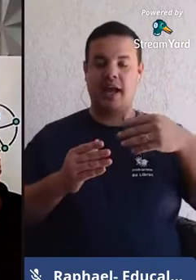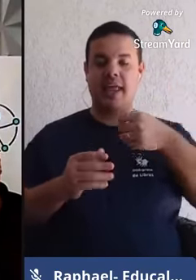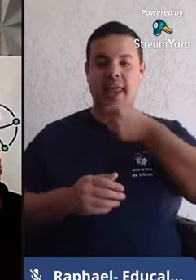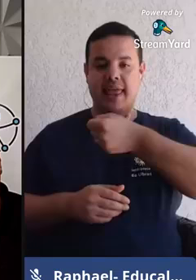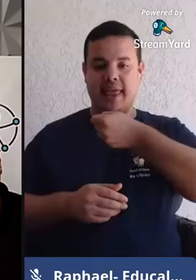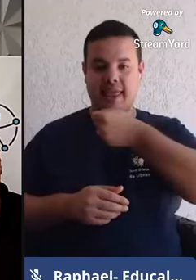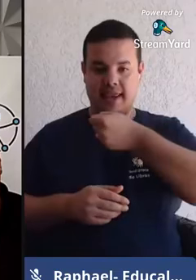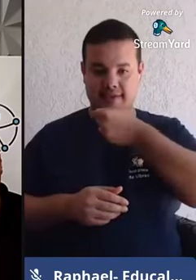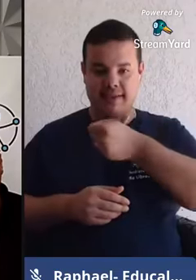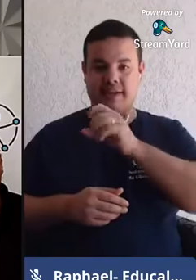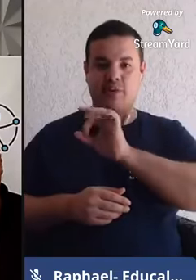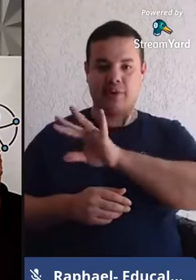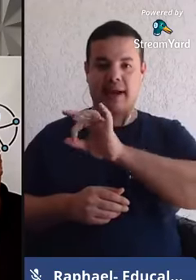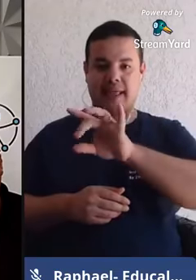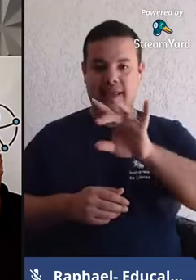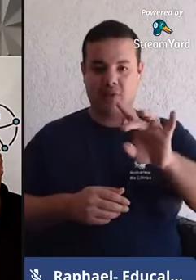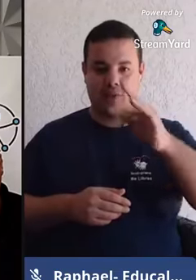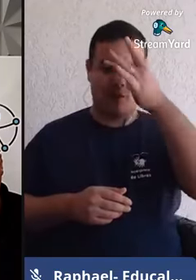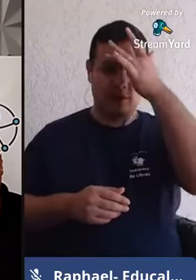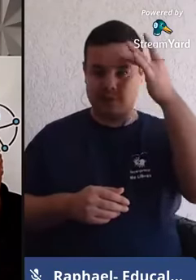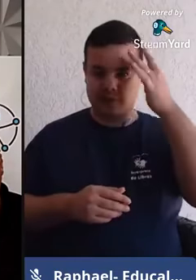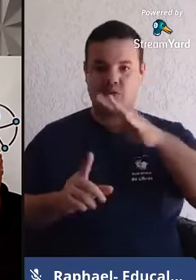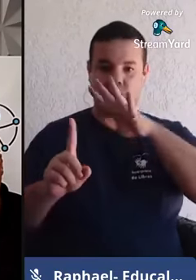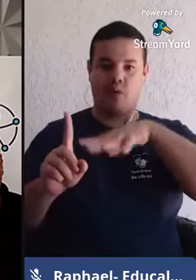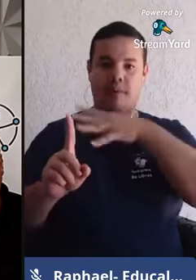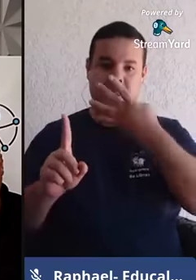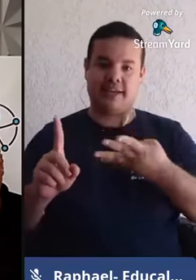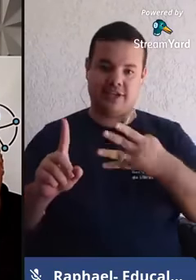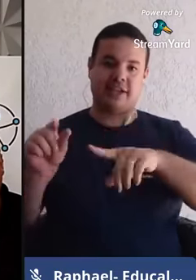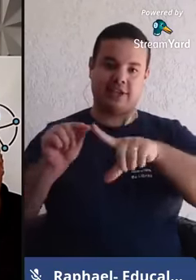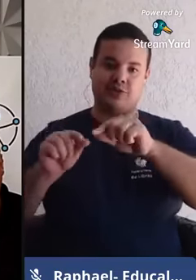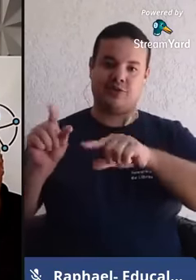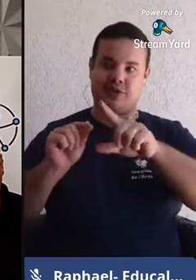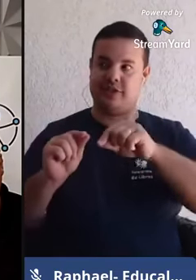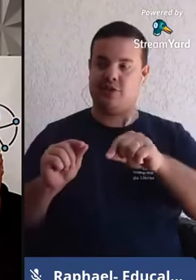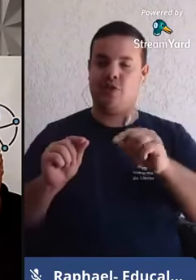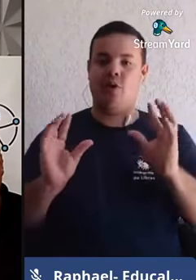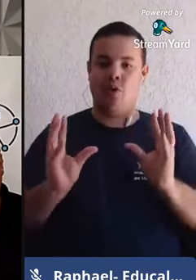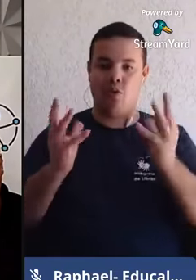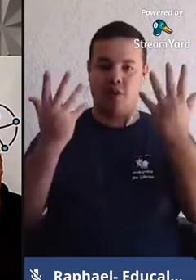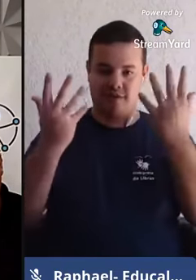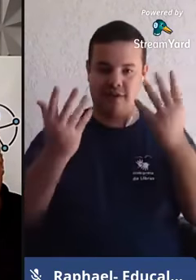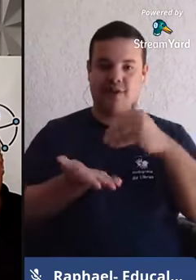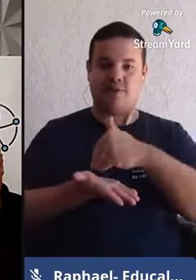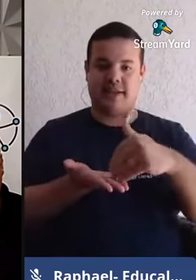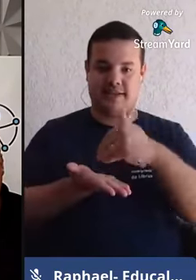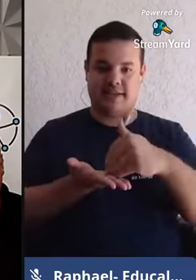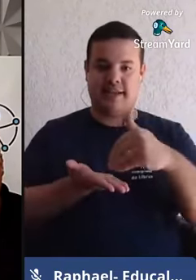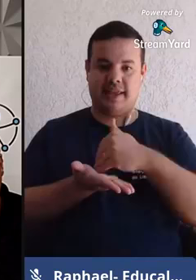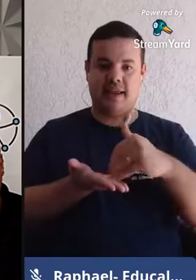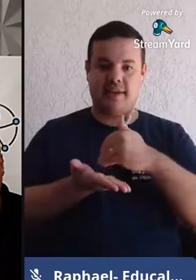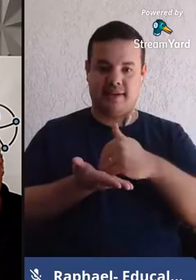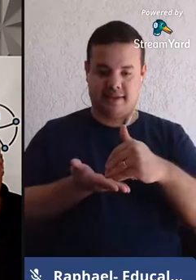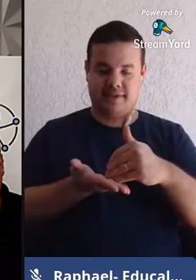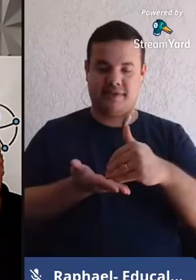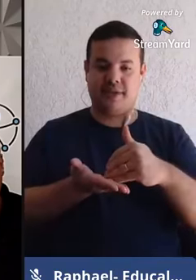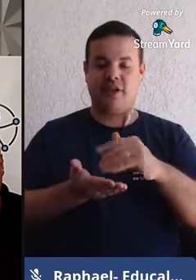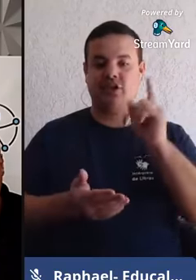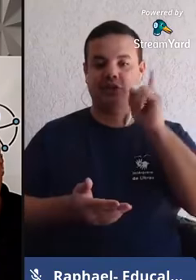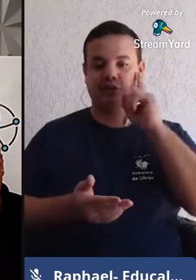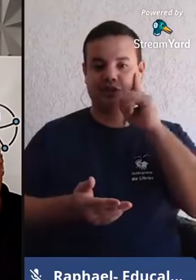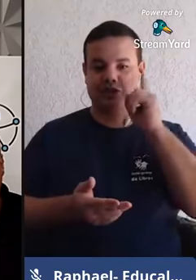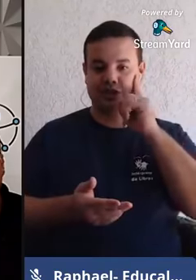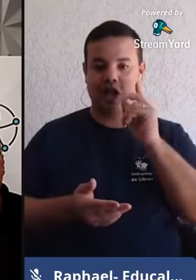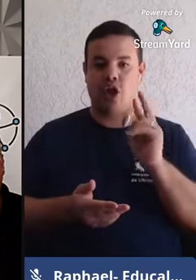entrevistando e conversando, batendo papo, com as pessoas que seriam homenageadas no evento da Secretaria, que aconteceria no dia 2 e 3